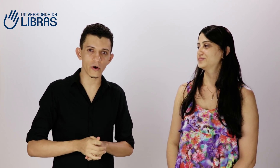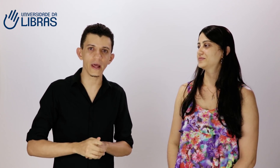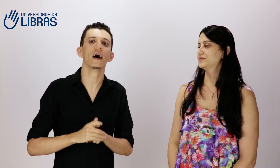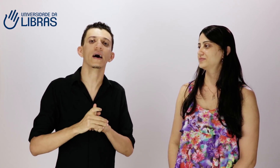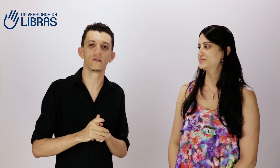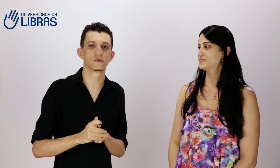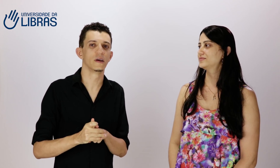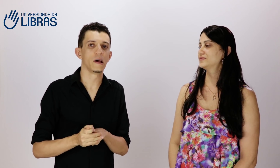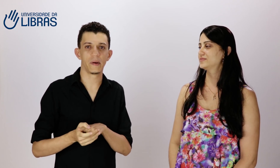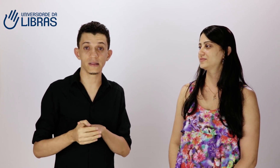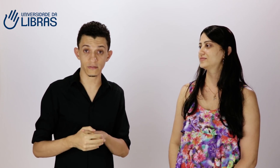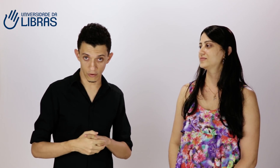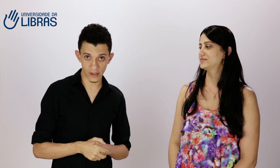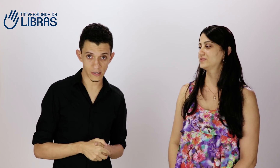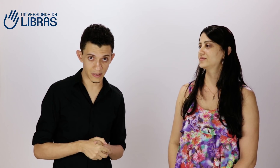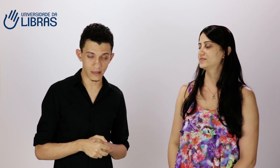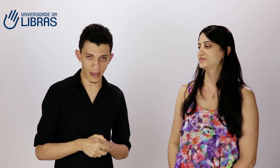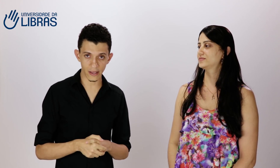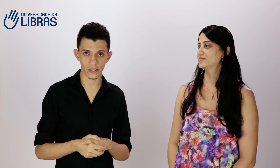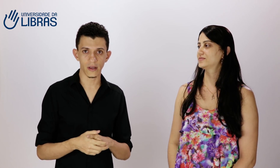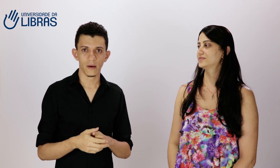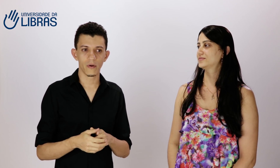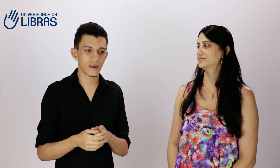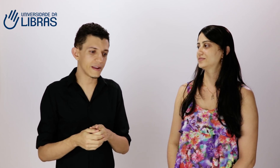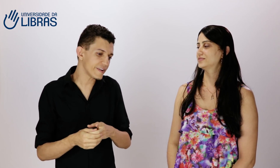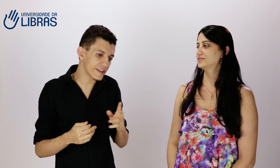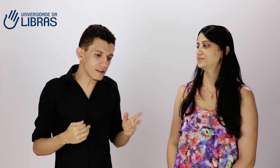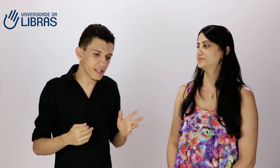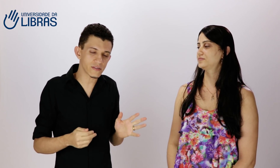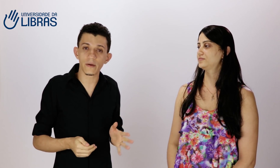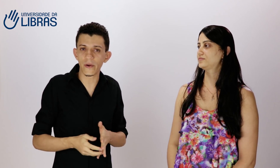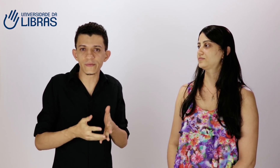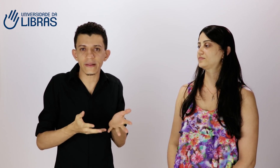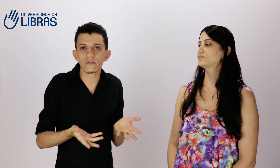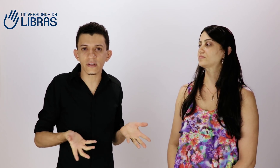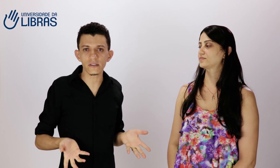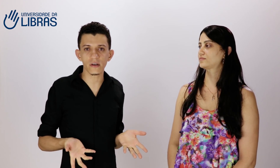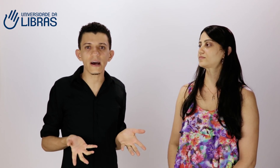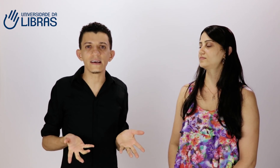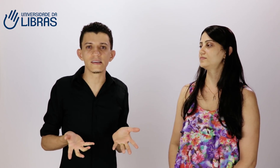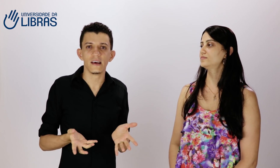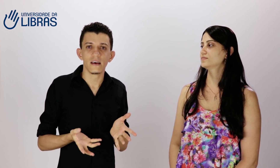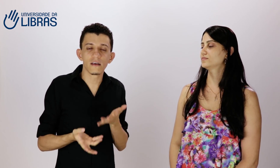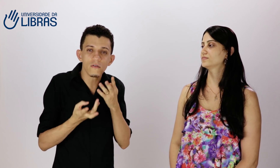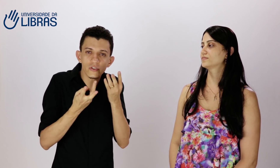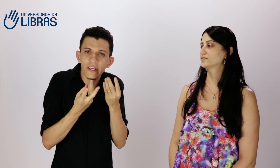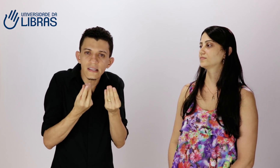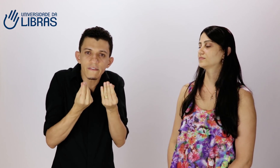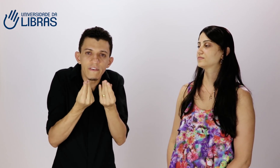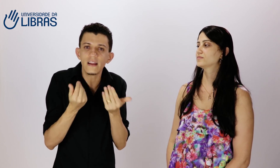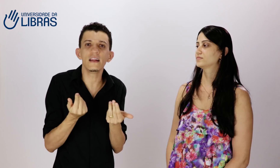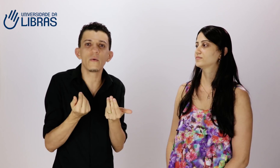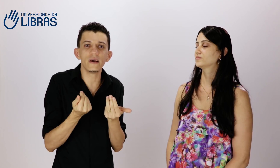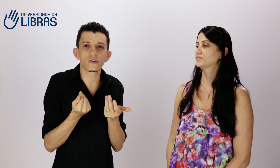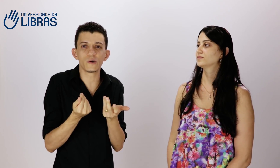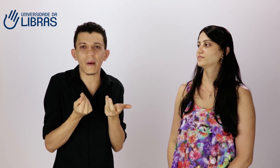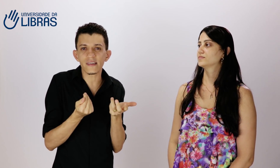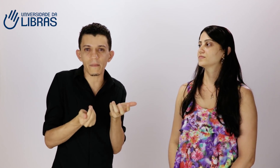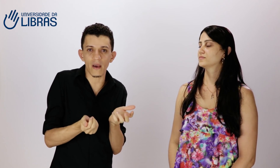demorei anos para desenvolver essa habilidade, porque na verdade estava estudando pelos métodos tradicionais. Então não tinha esse feeling linguístico de perceber o